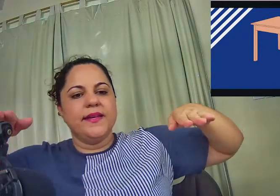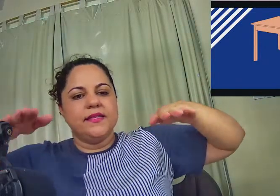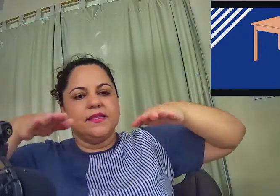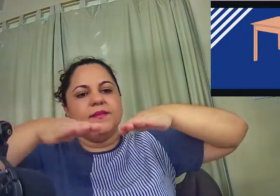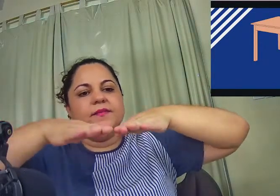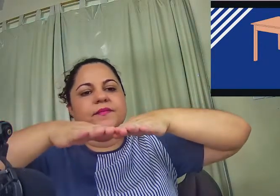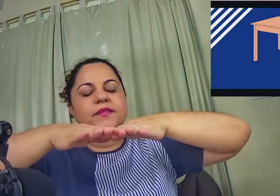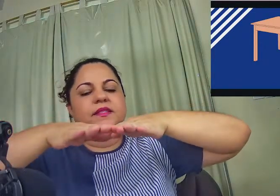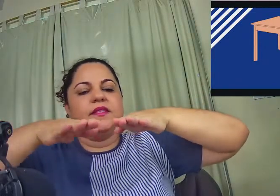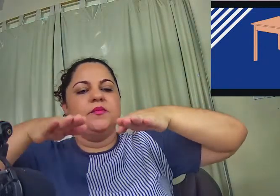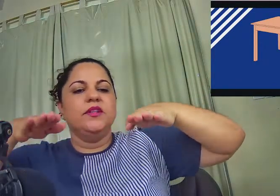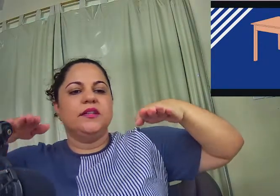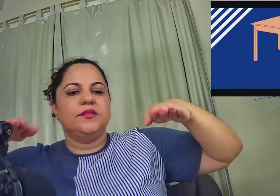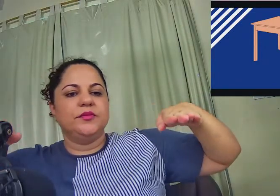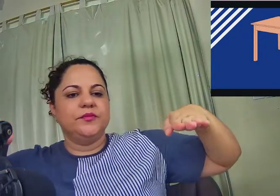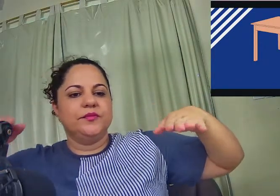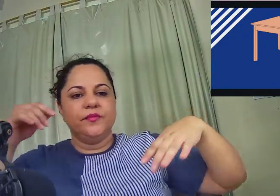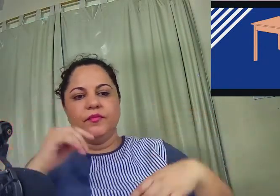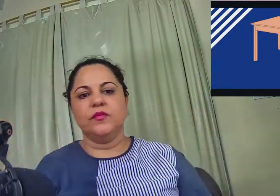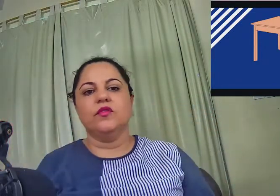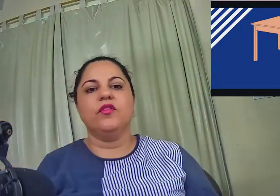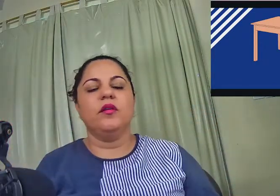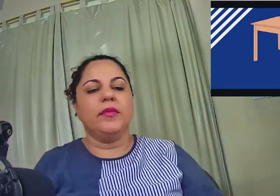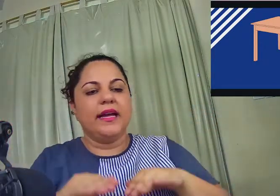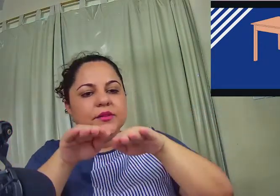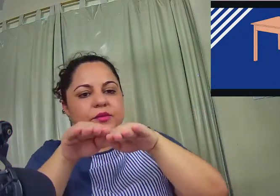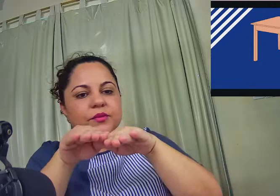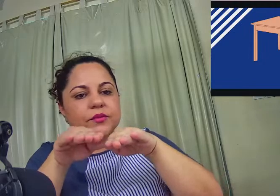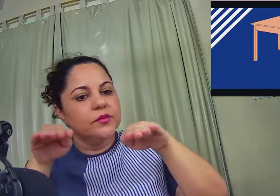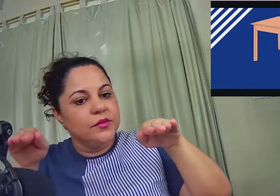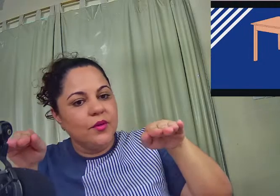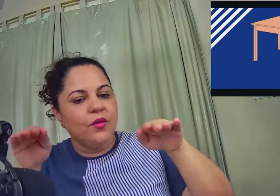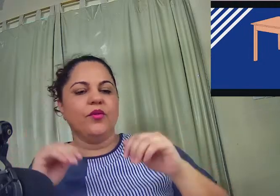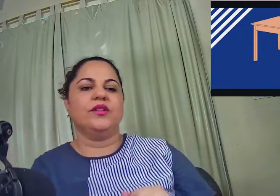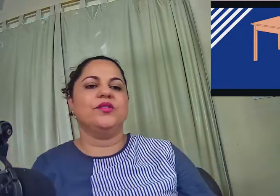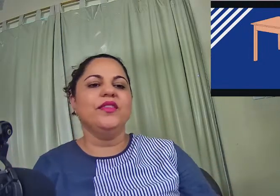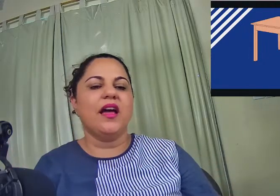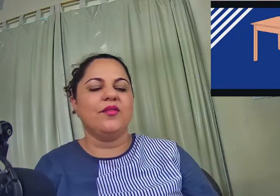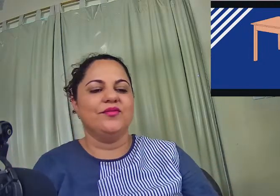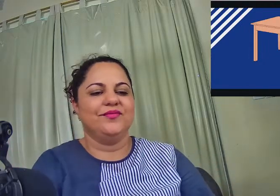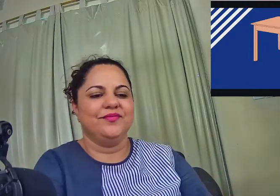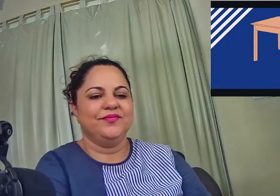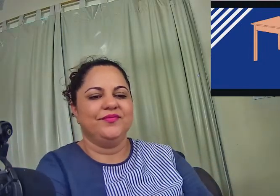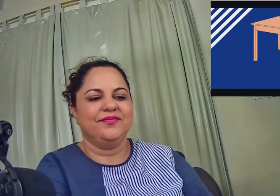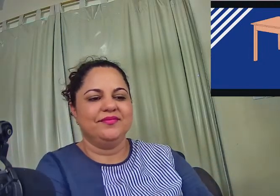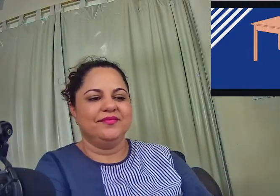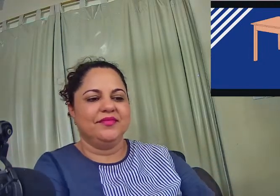mesa, simulando no formato horizontal, né?